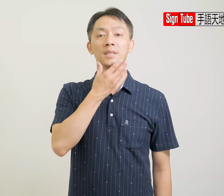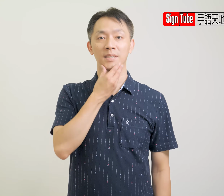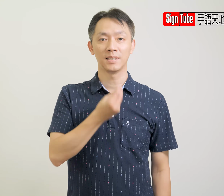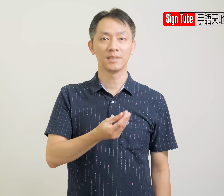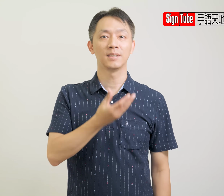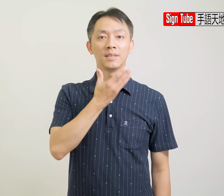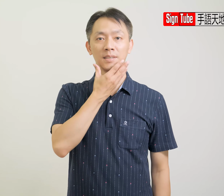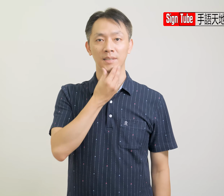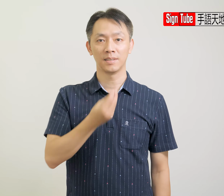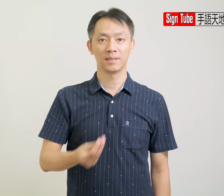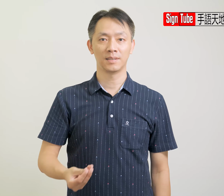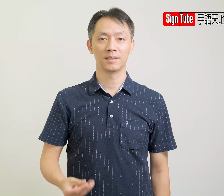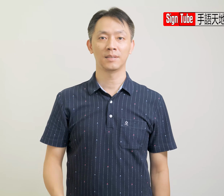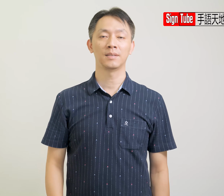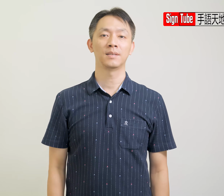传递。